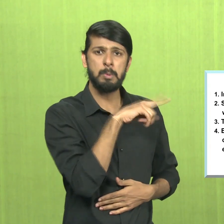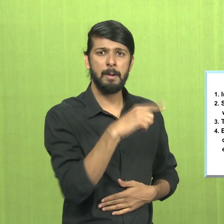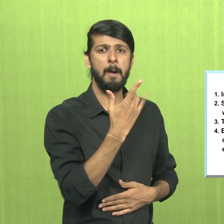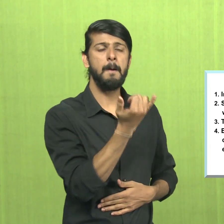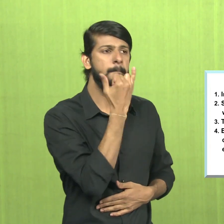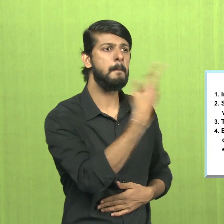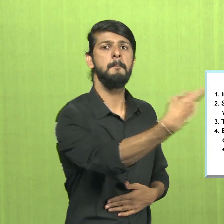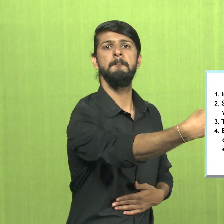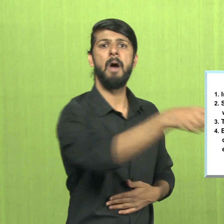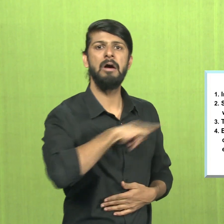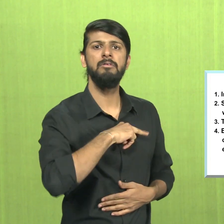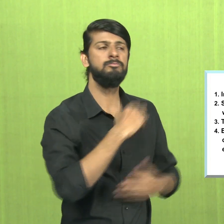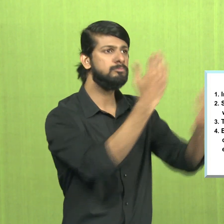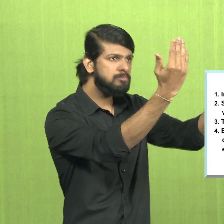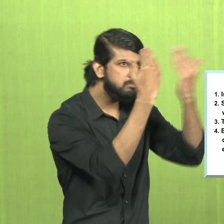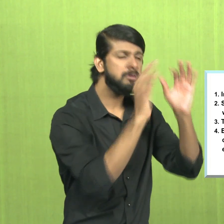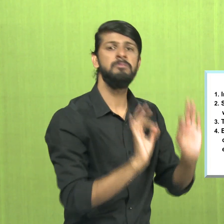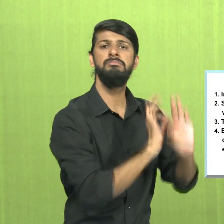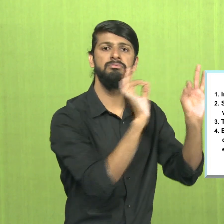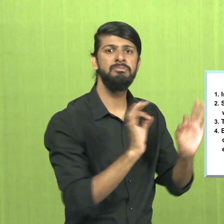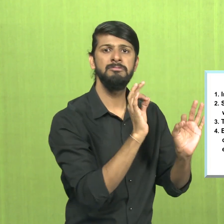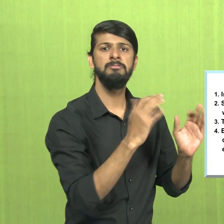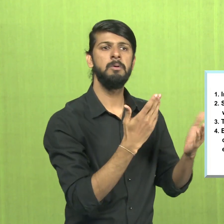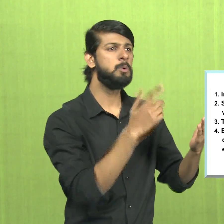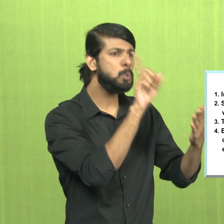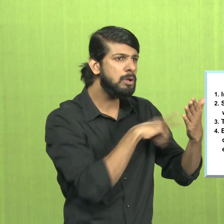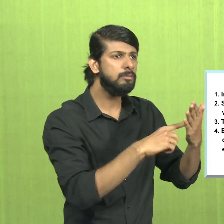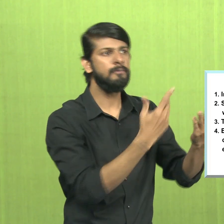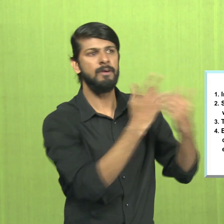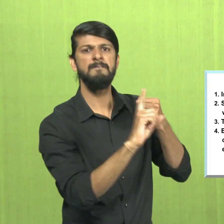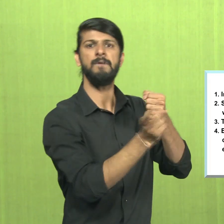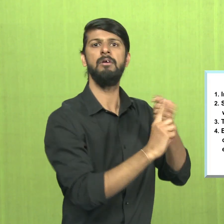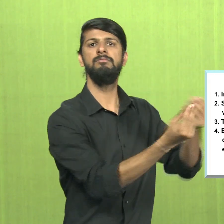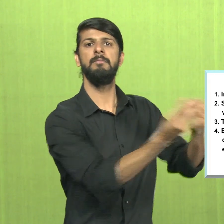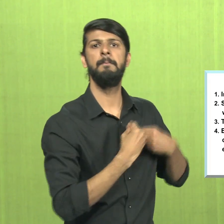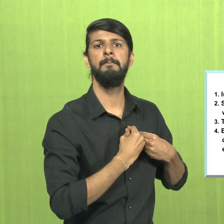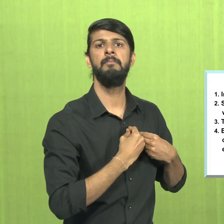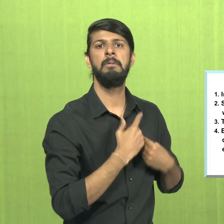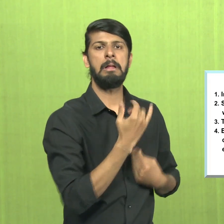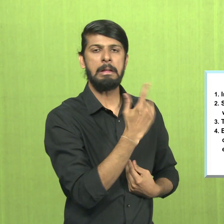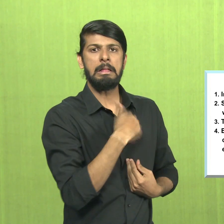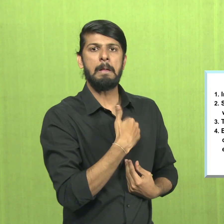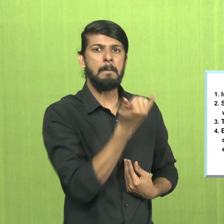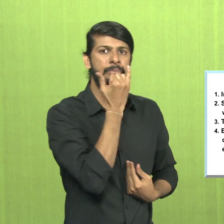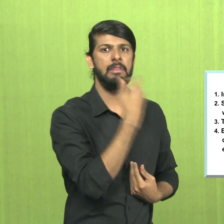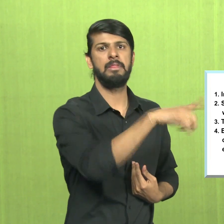ब्लेसिंग्स सुबह-सुबह पॉजिटिव कर्मा बट आईएफ यू हैव एनी पॉजिटिव अप्रोच ड्रॉन्गो आदर्श यू विल गेट